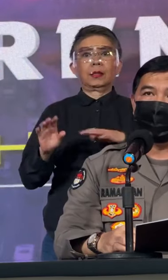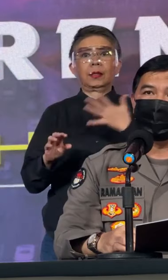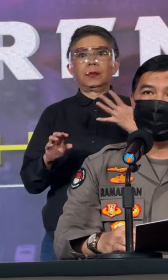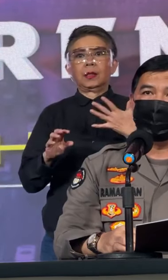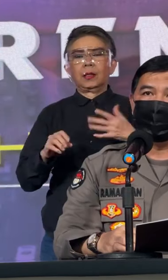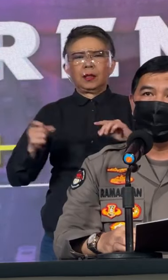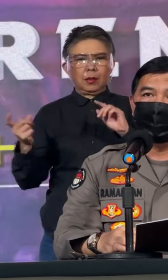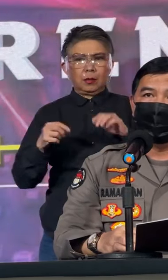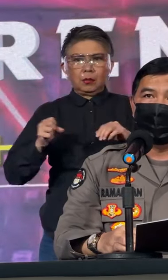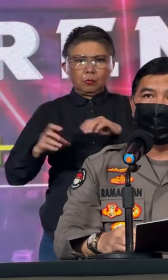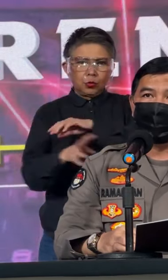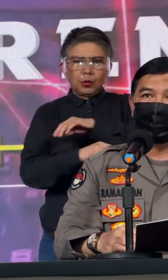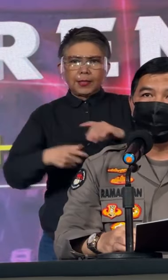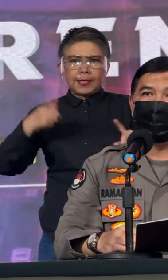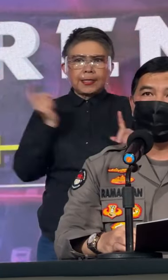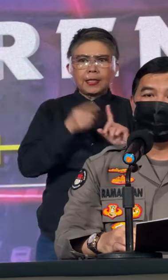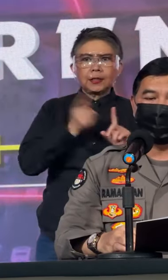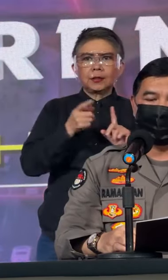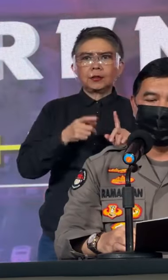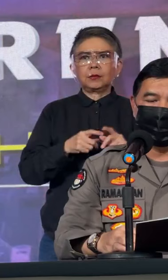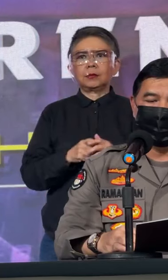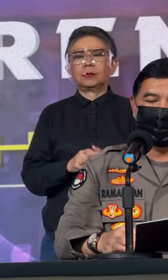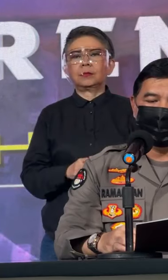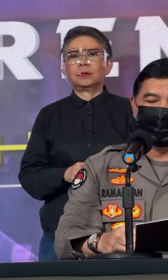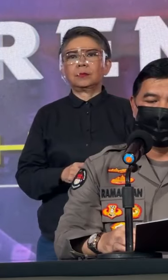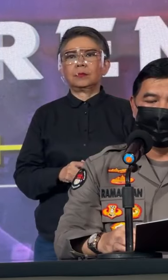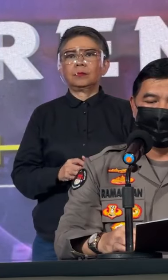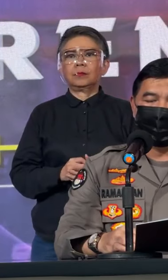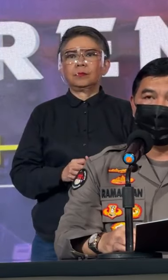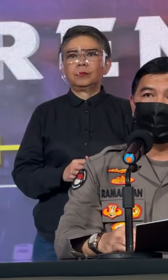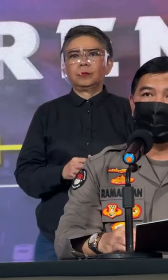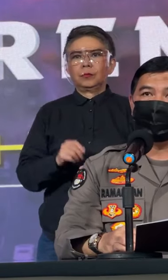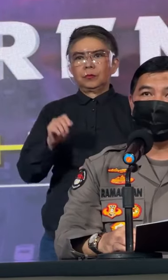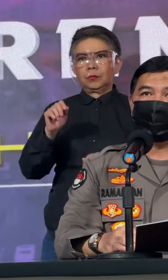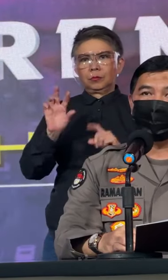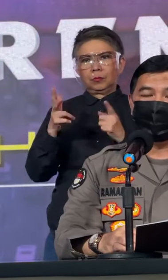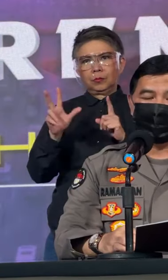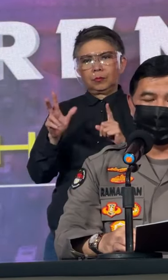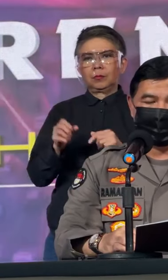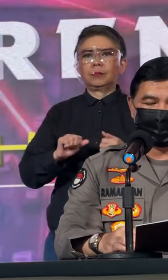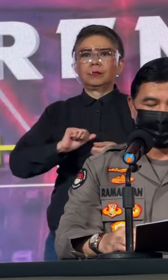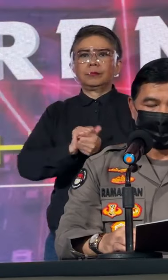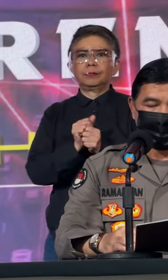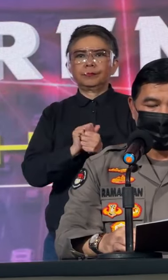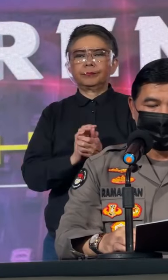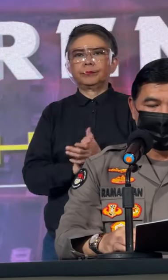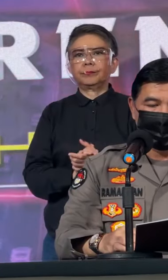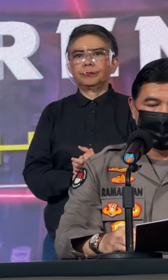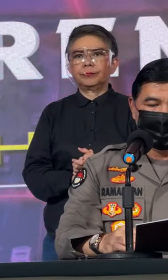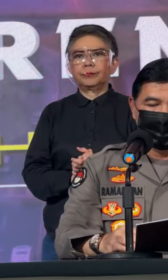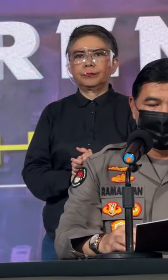dengan kekerasan atau curas sebanyak 13 kasus.